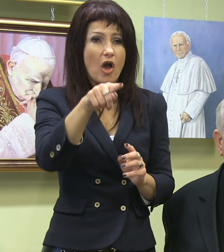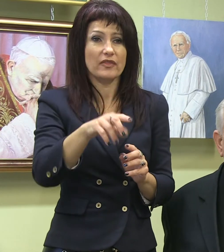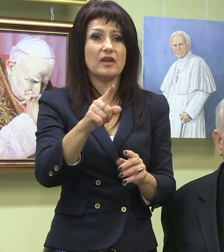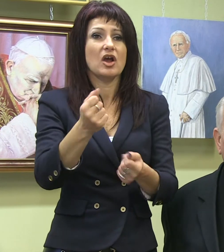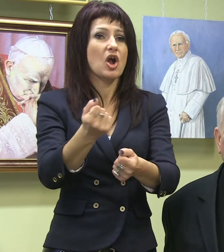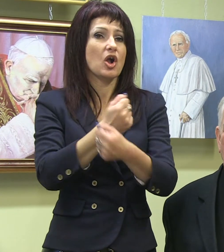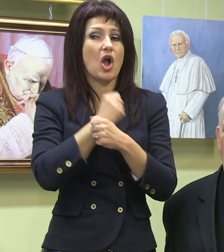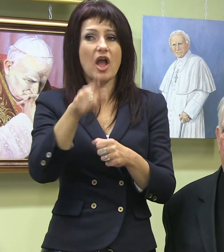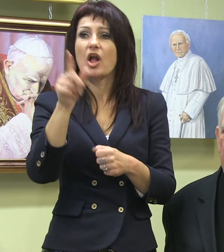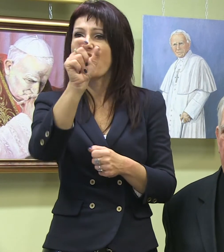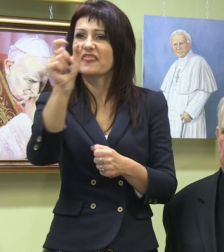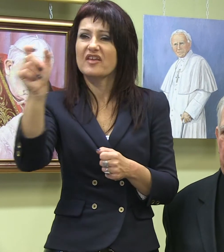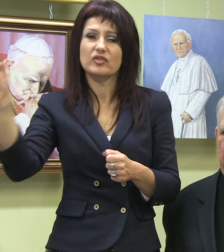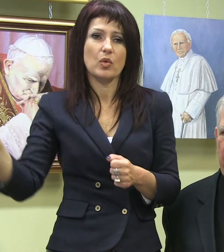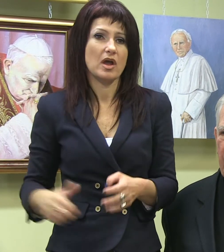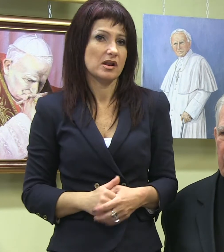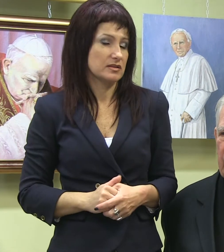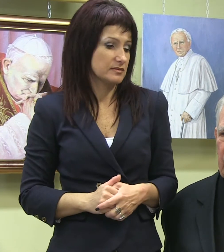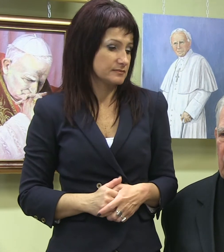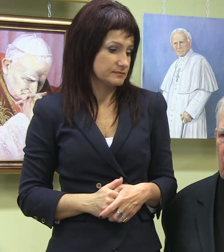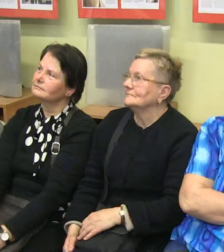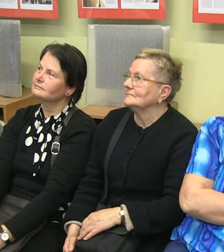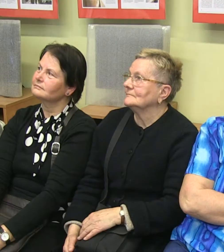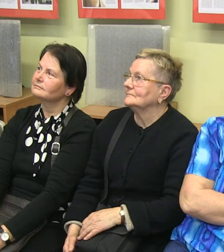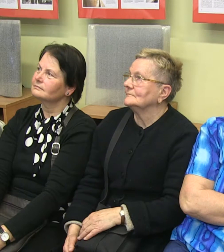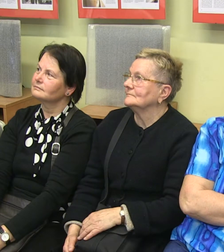kocha indywidualnie.